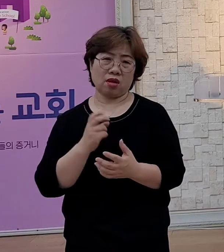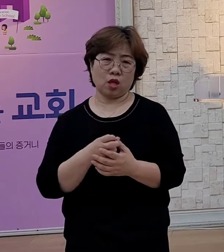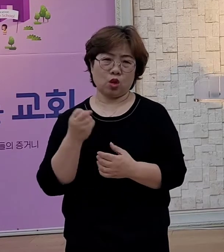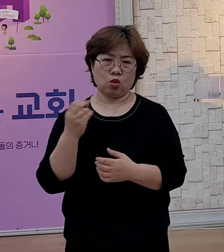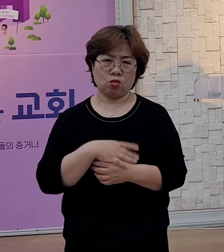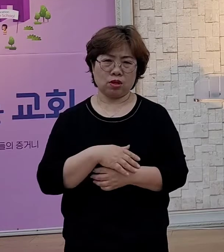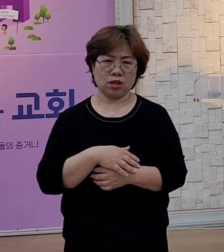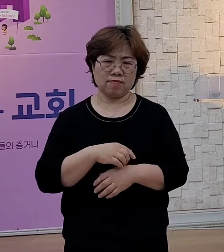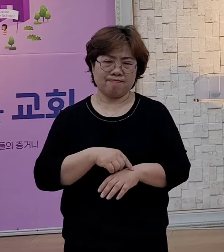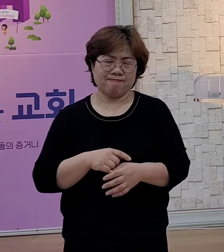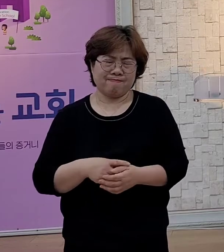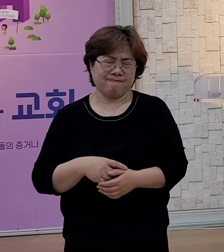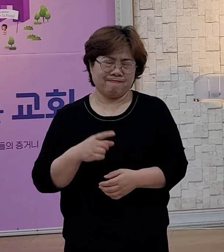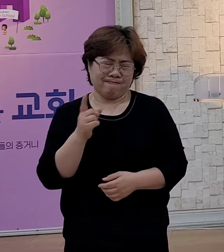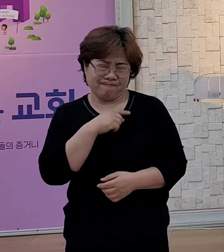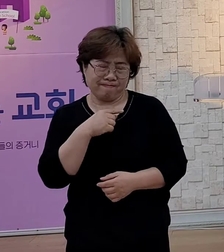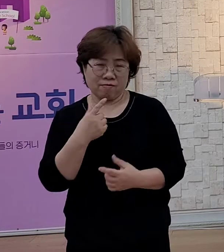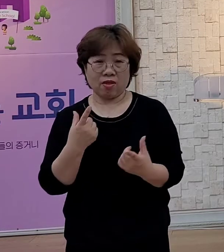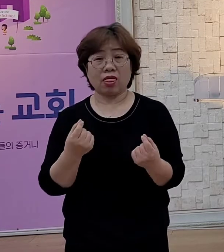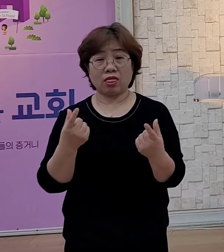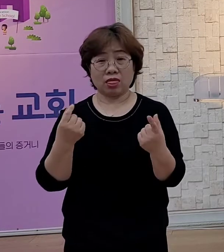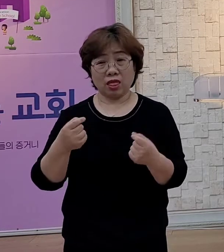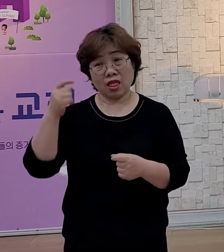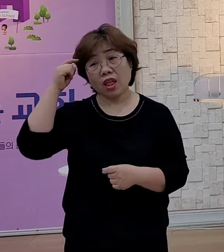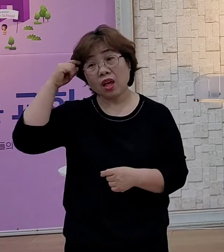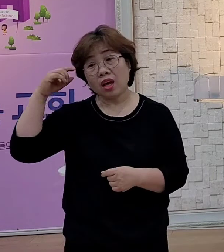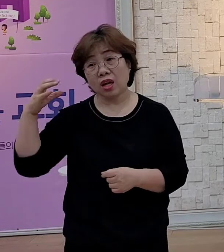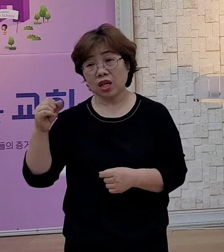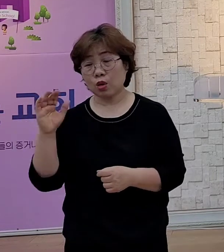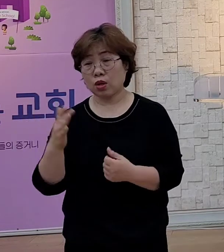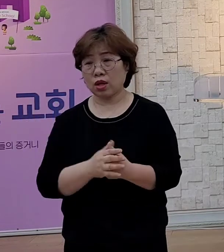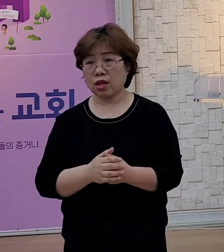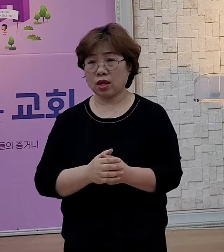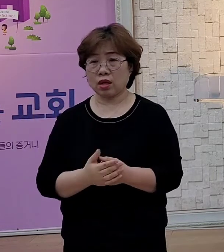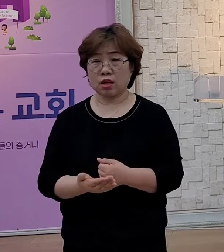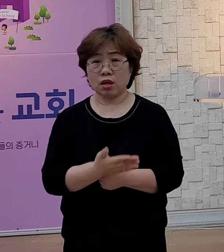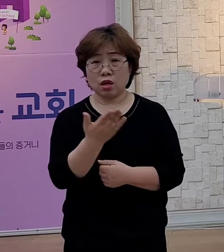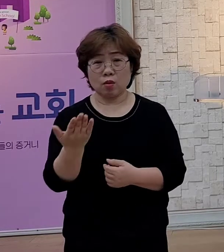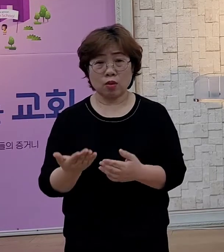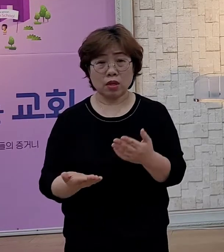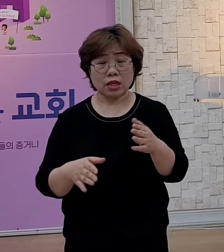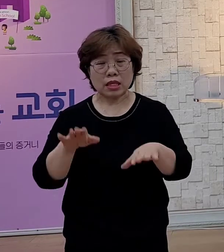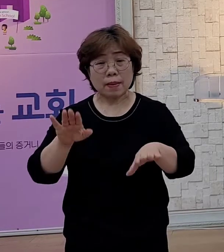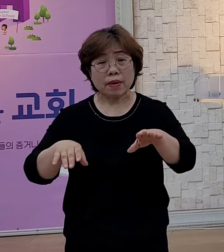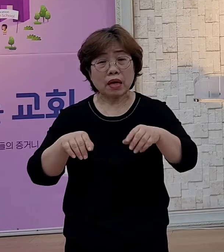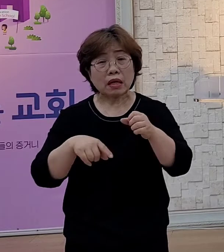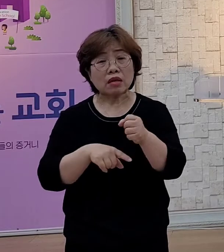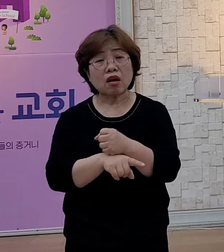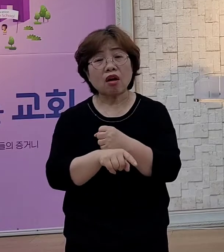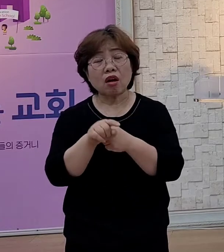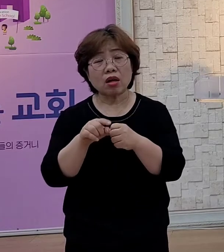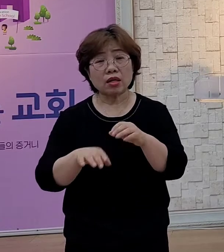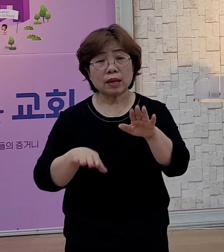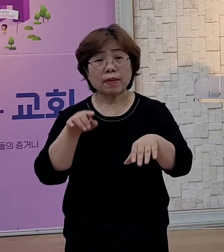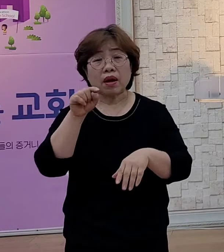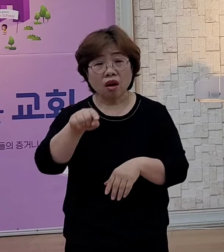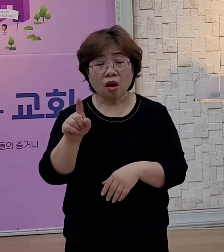불쾌했을 것이라고 생각이 됩니다. 여러분 이 차별이라는 것은